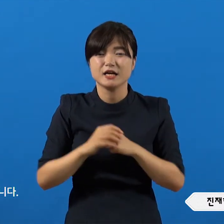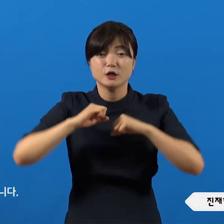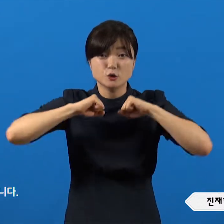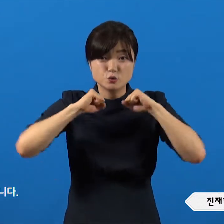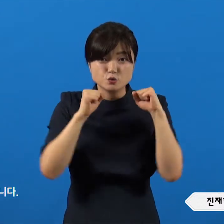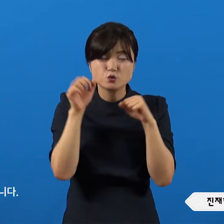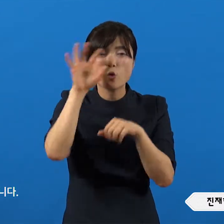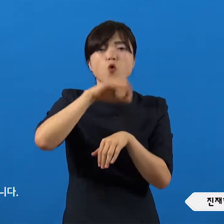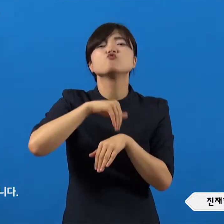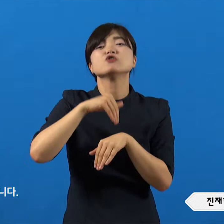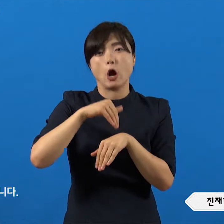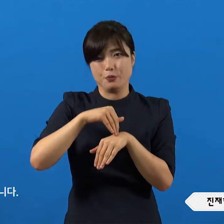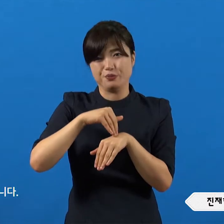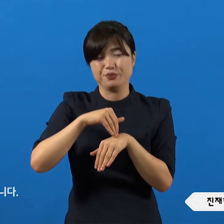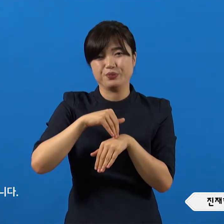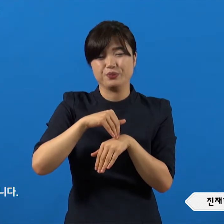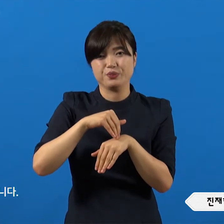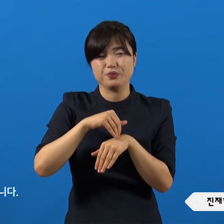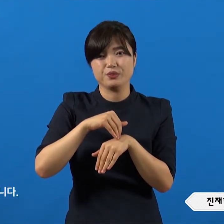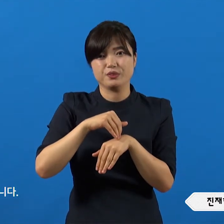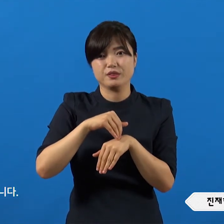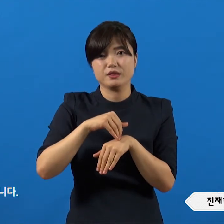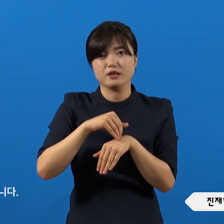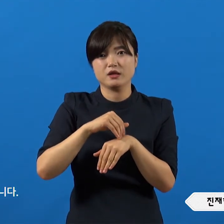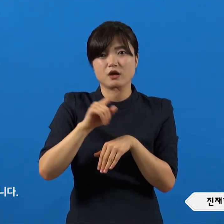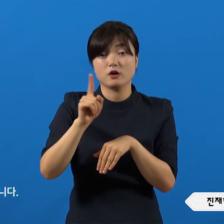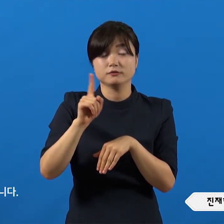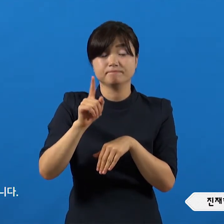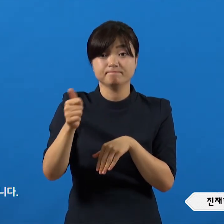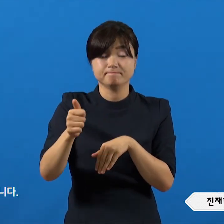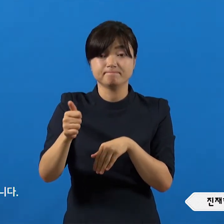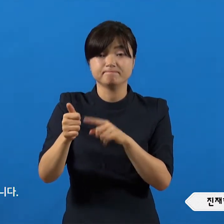순종은 훈련입니다. 앤드류 머레이라는